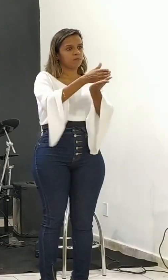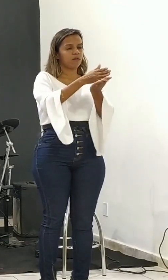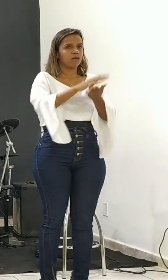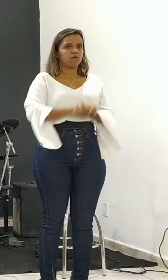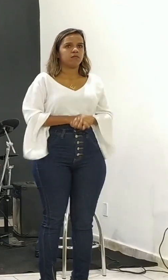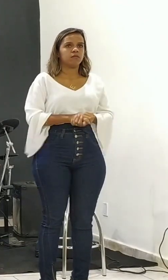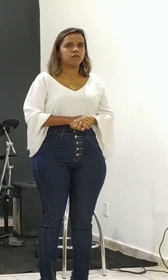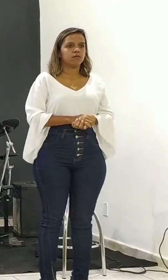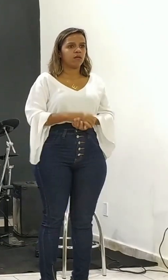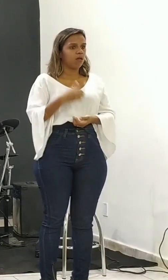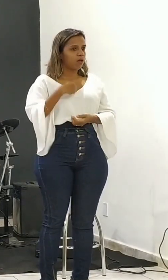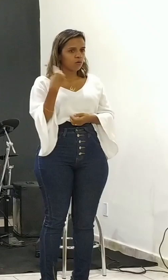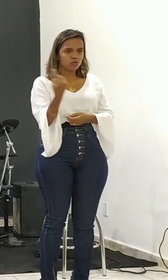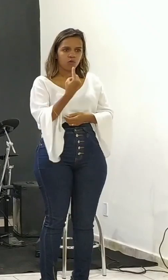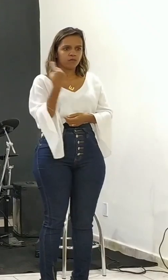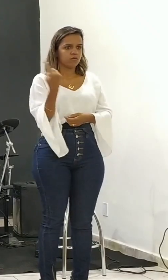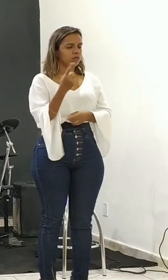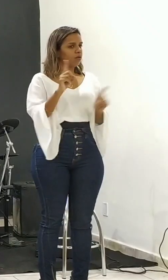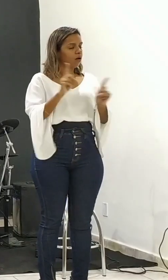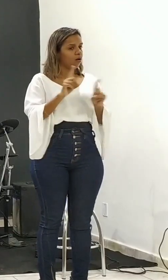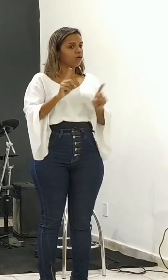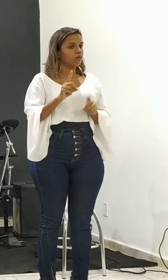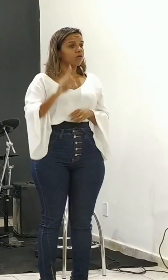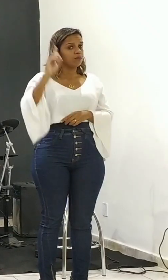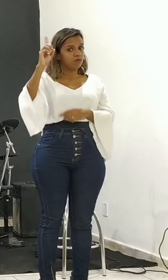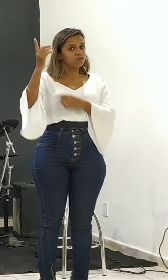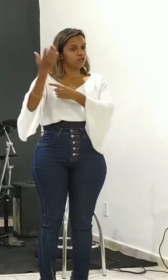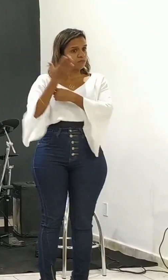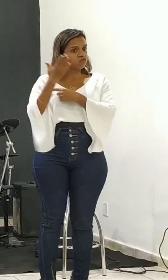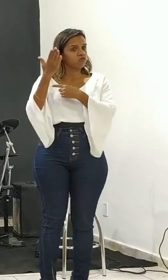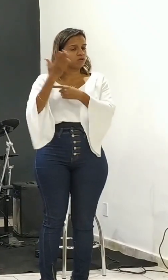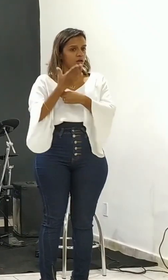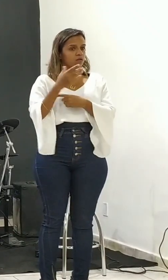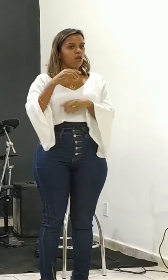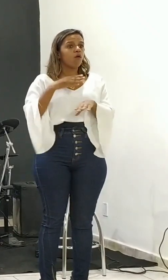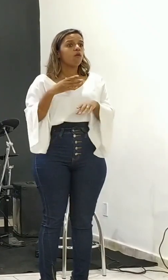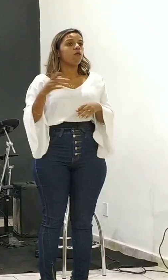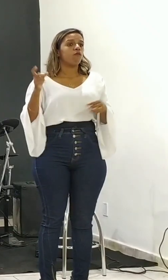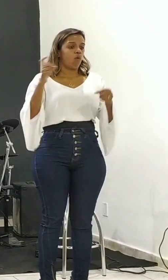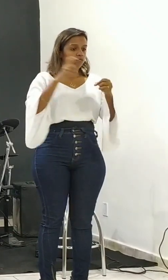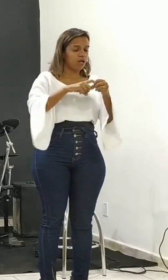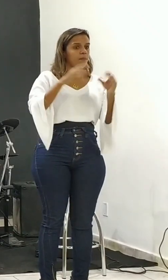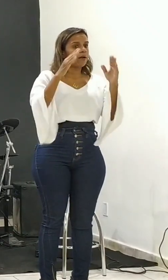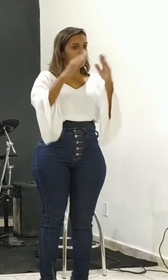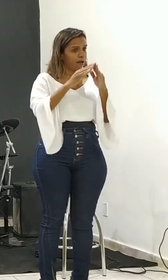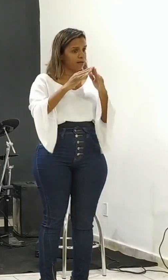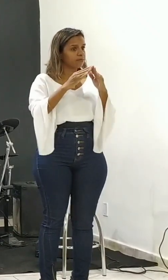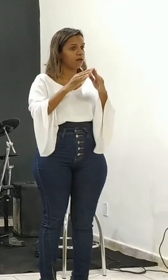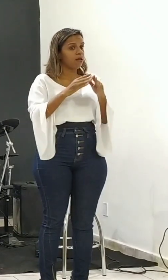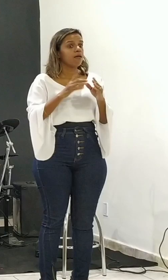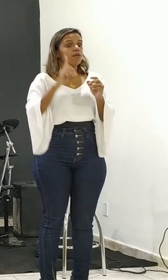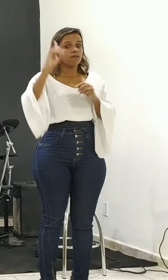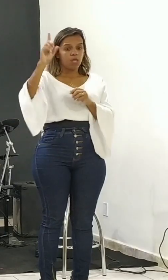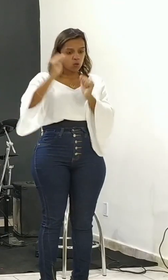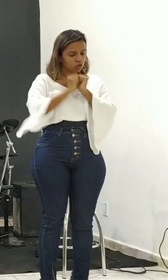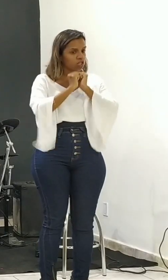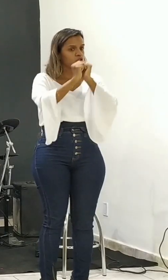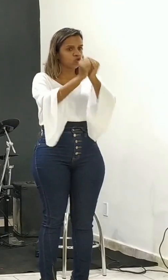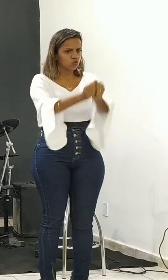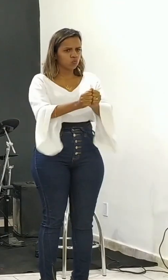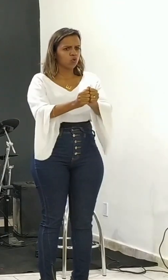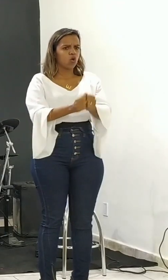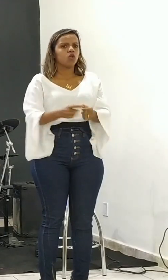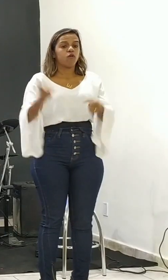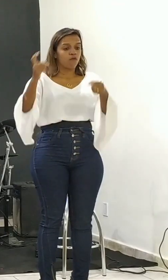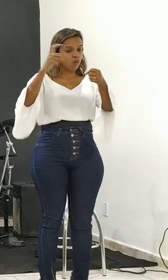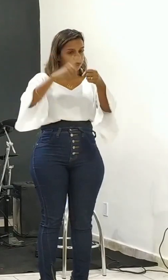Não estou mais só, irmão. Estou aqui, Deus está comigo. Saí daqui, Deus vai comigo. Estou indo para minha casa, para a